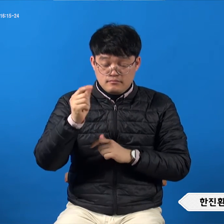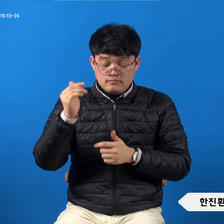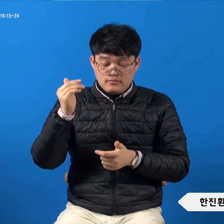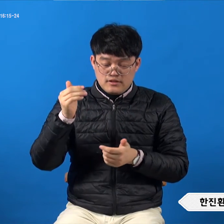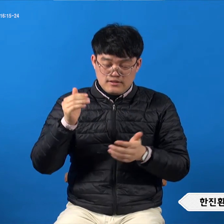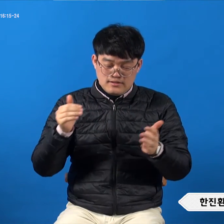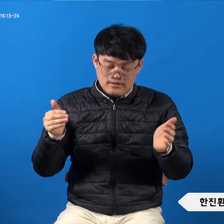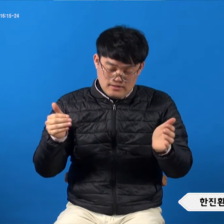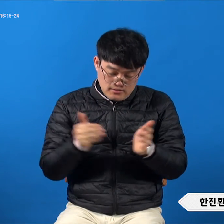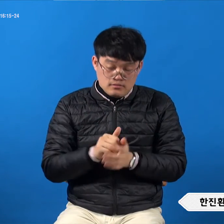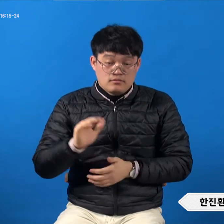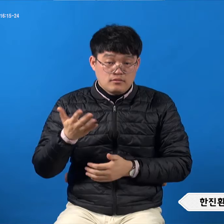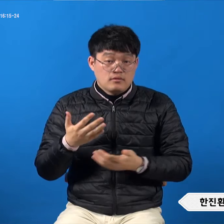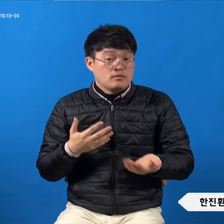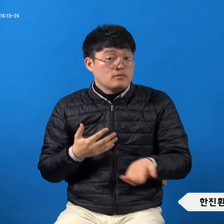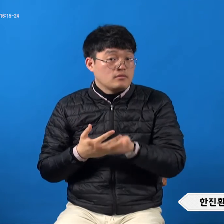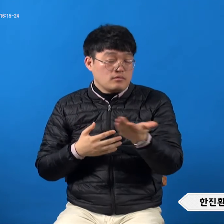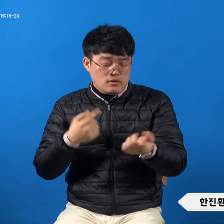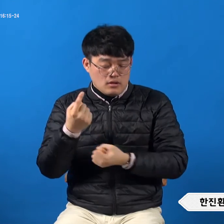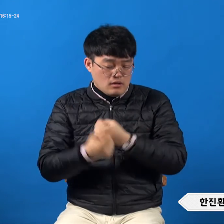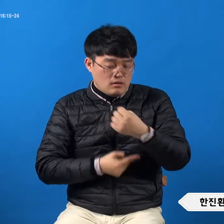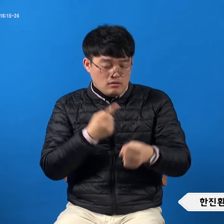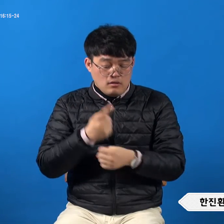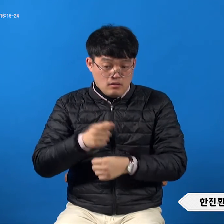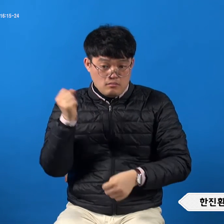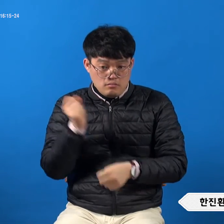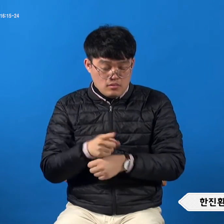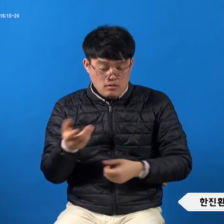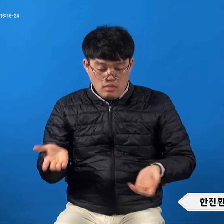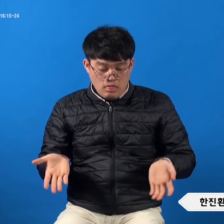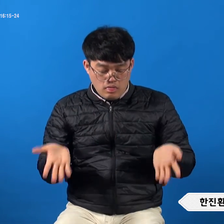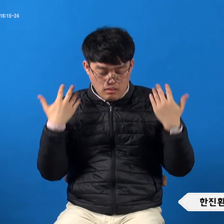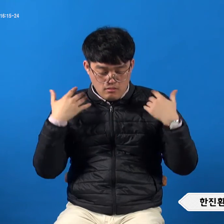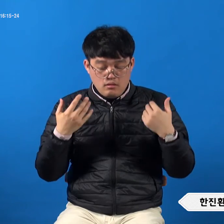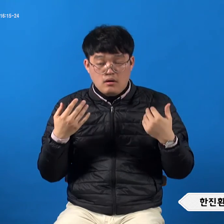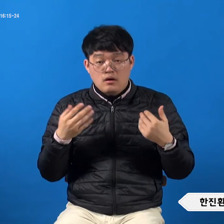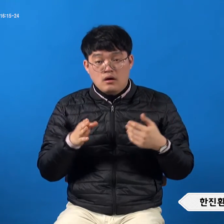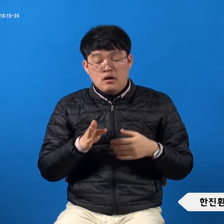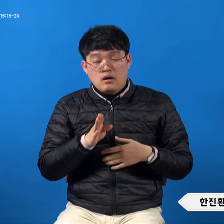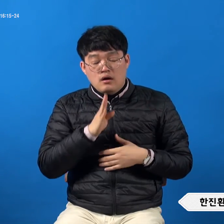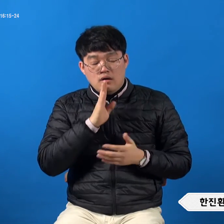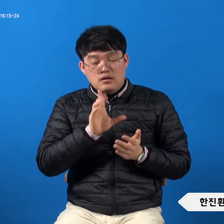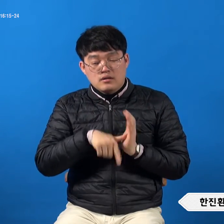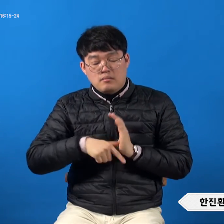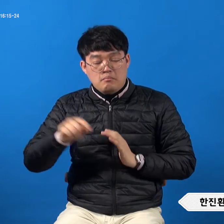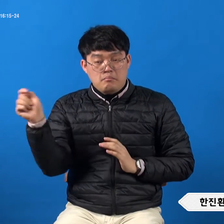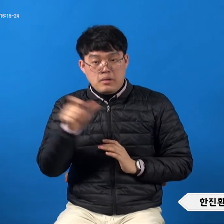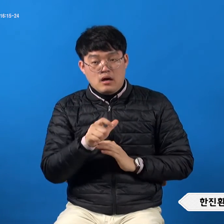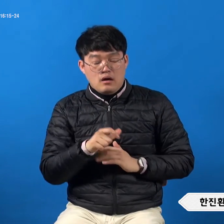갑니다. 1년이 언제 이렇게 빨리 지나가 버렸는지 정말 세월 빠르다 싶지요.